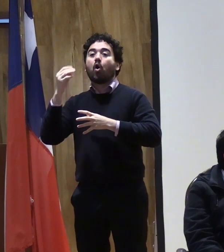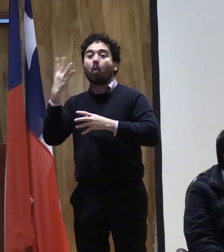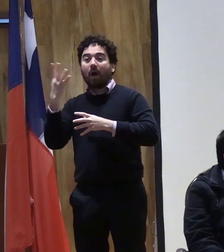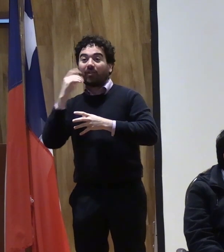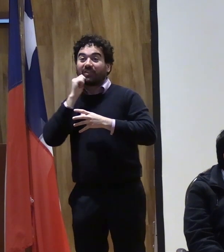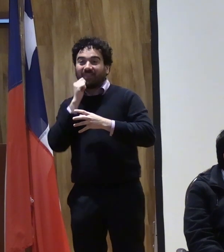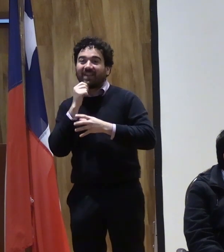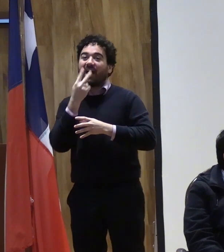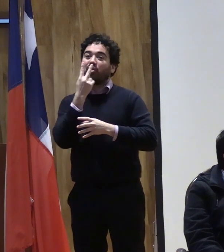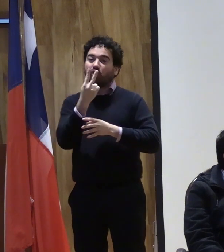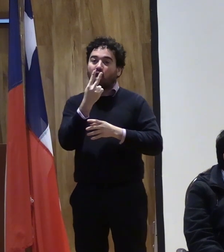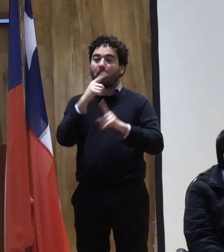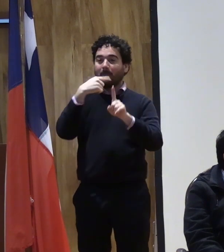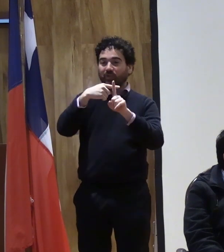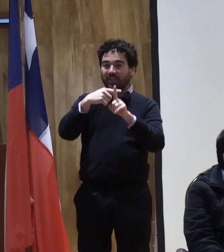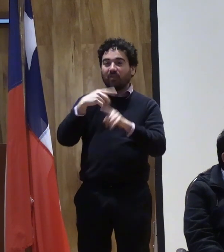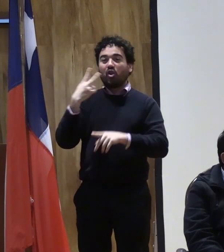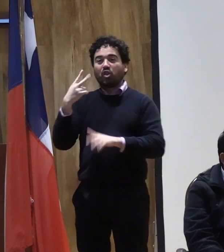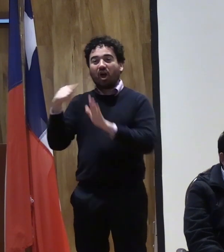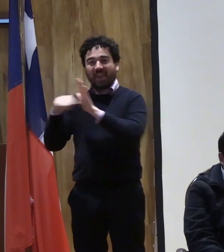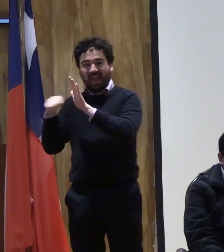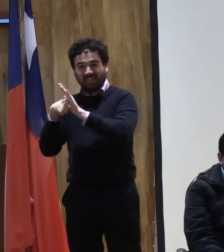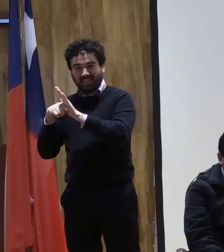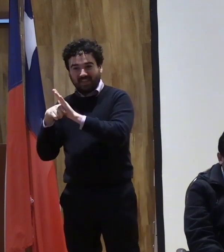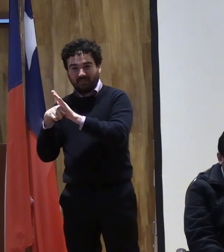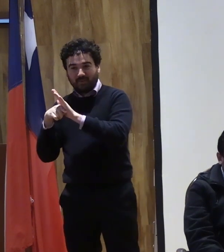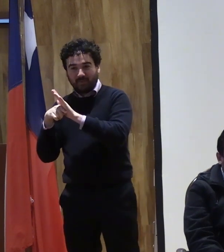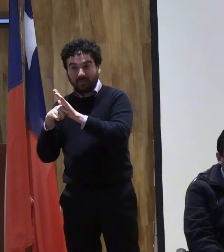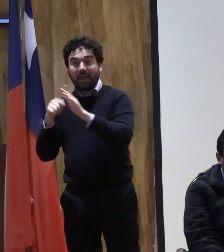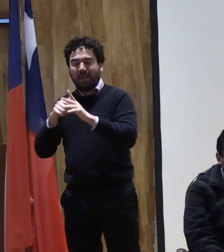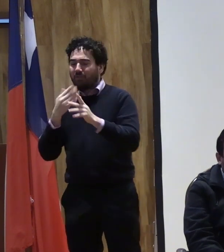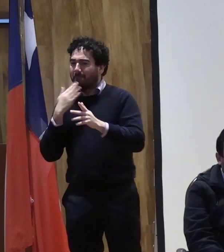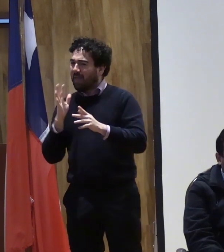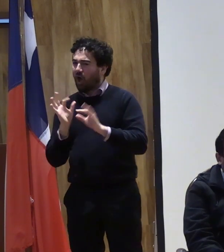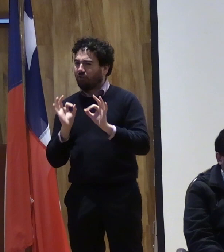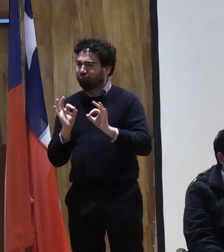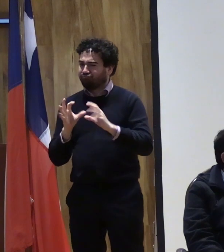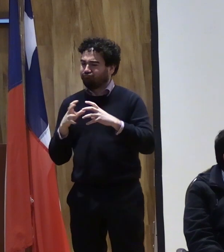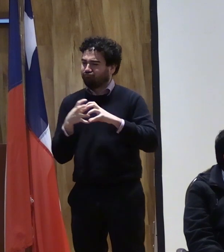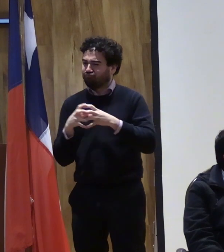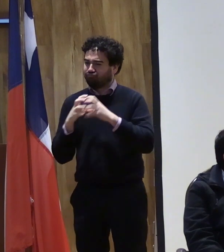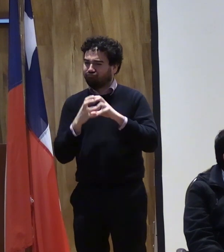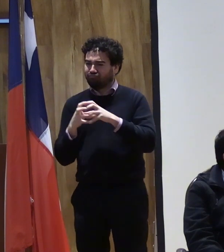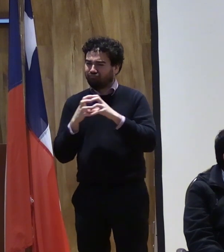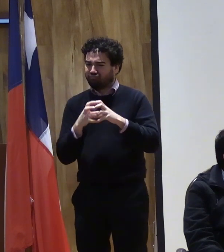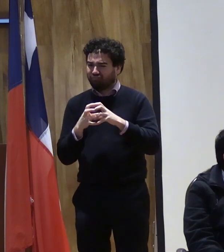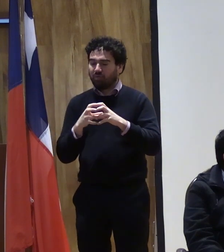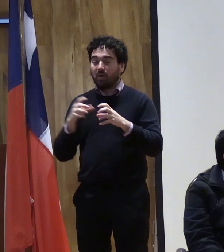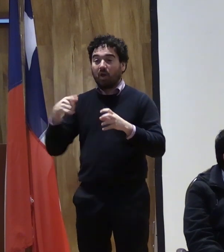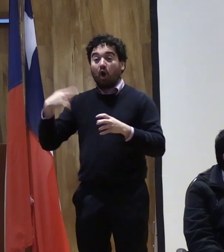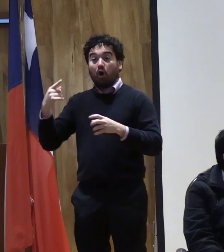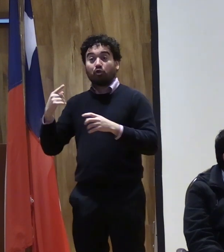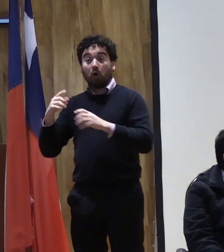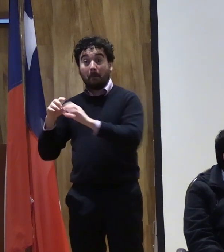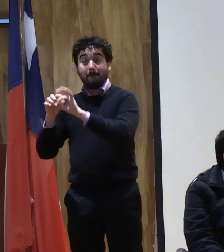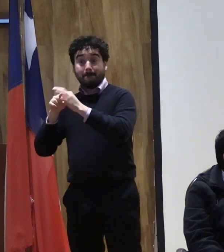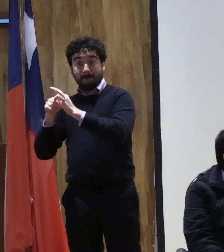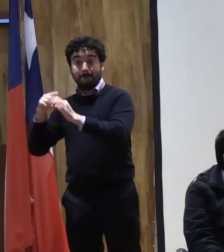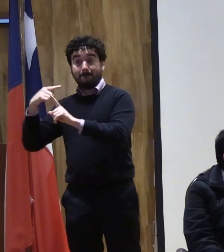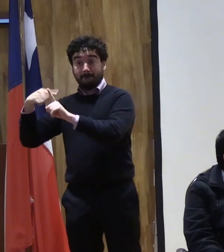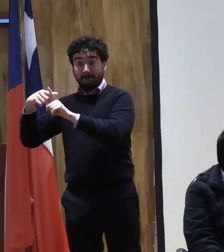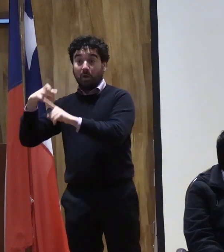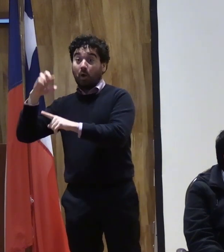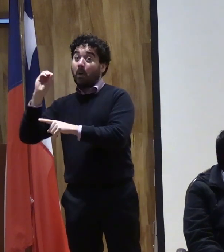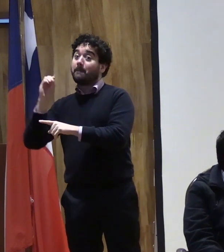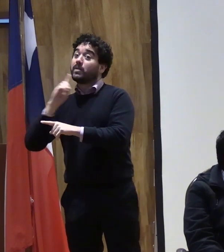chicos. Es decir, el básico es el protón, que es el núcleo del hidrógeno. Y después está el helio